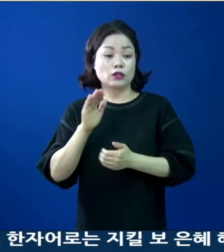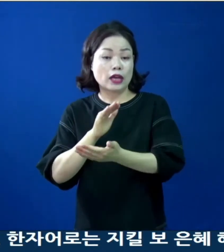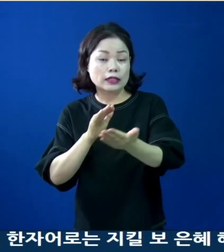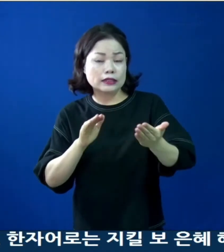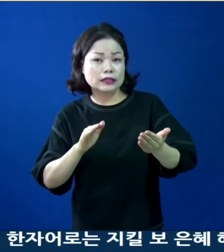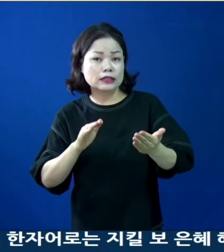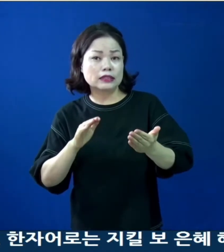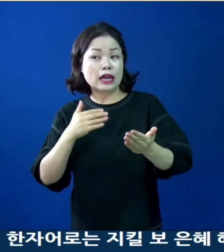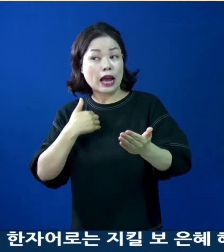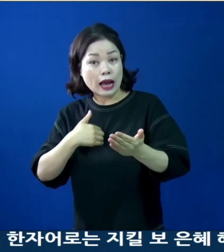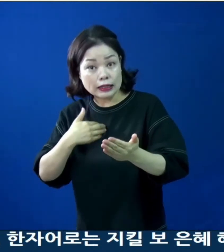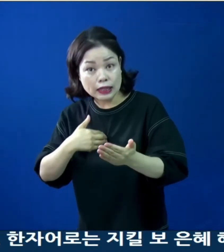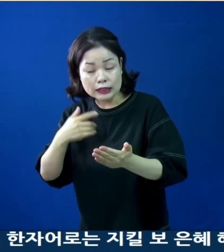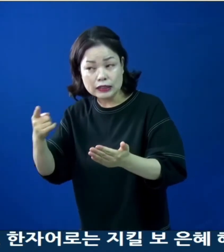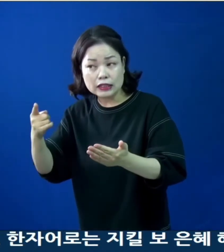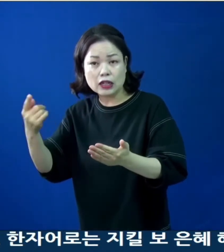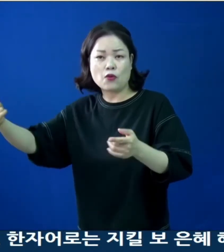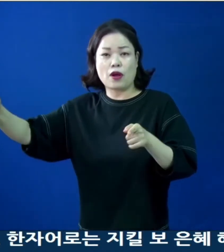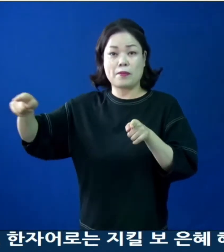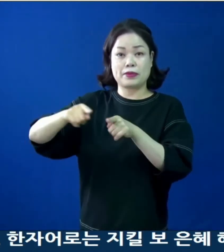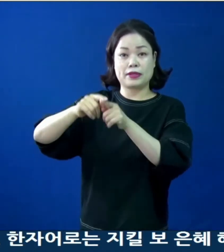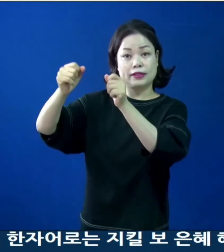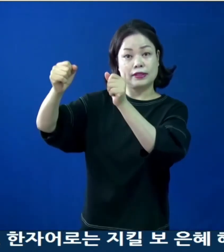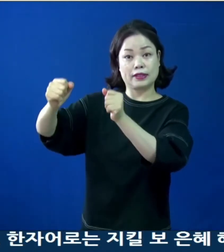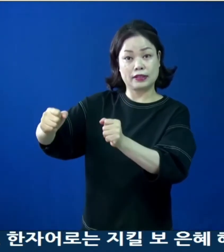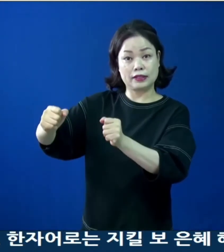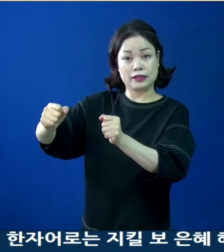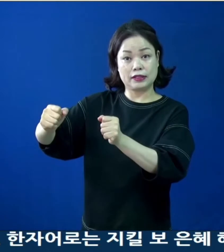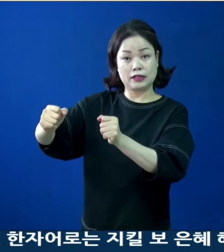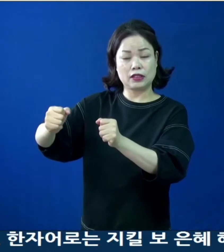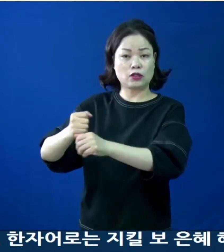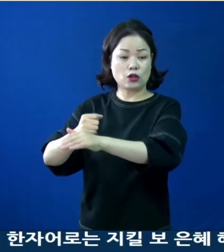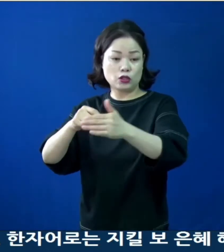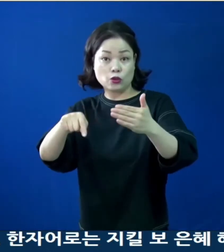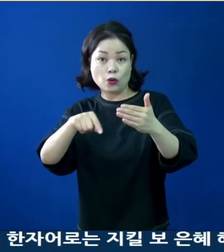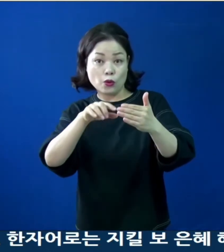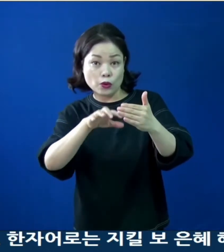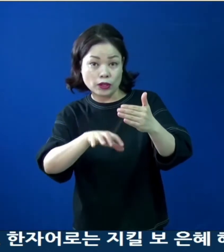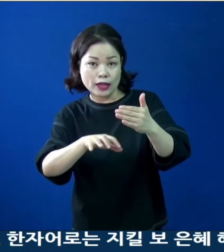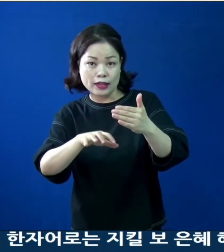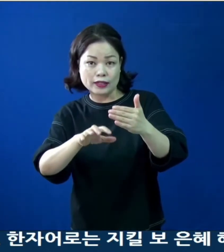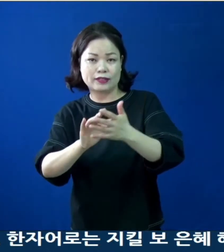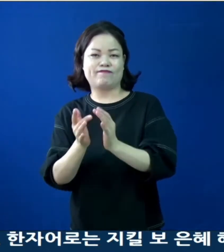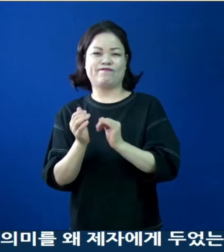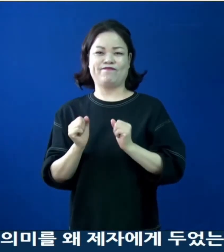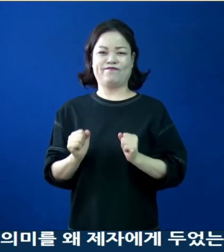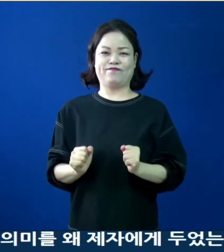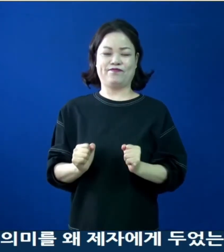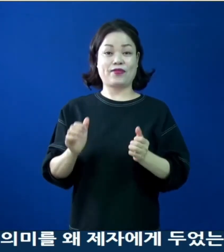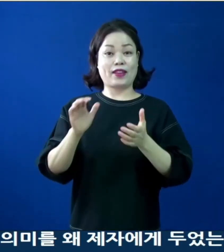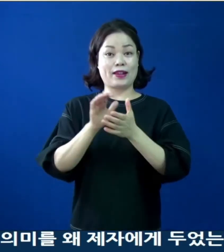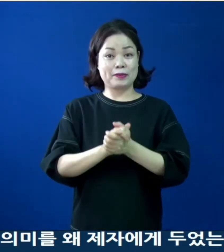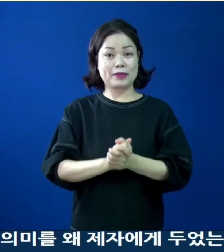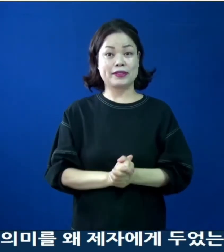그를 아나니 그는 너희와 함께 거하시며 또 너희 속에 계시겠습니다.